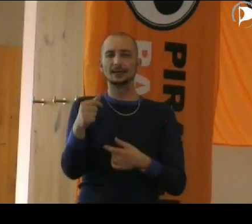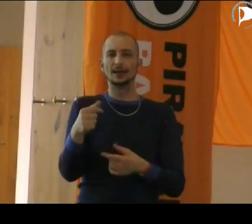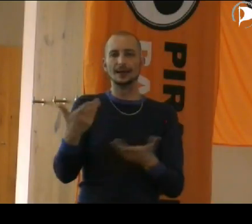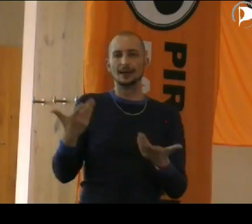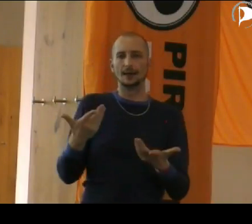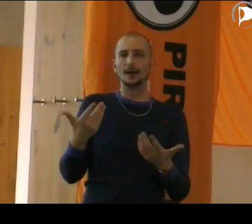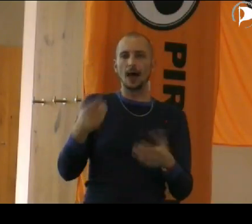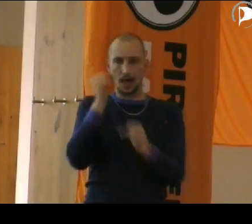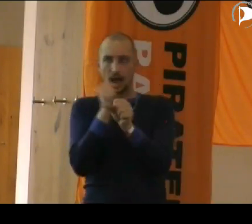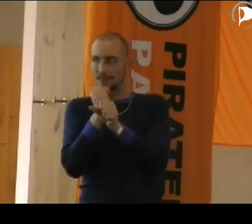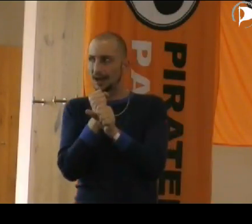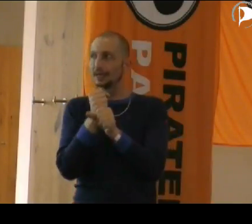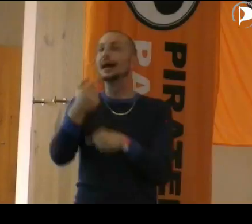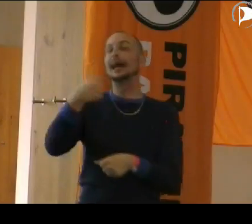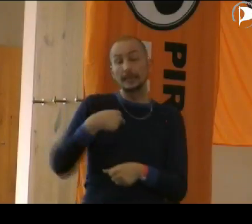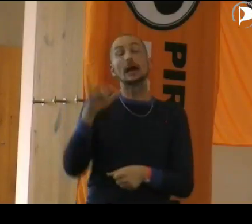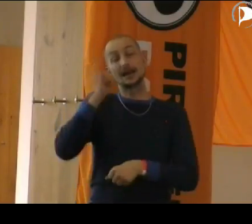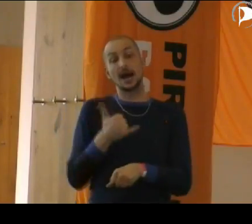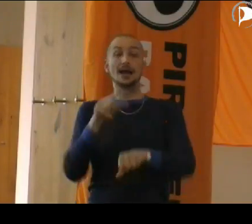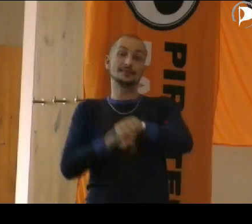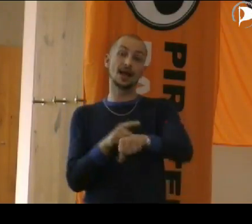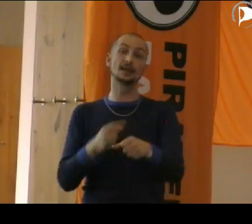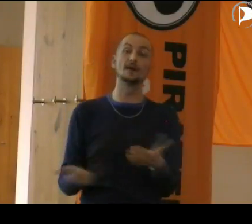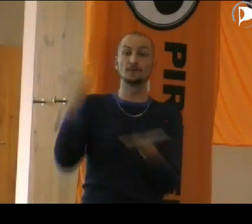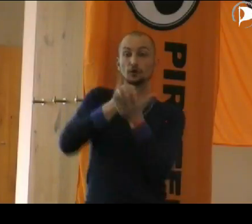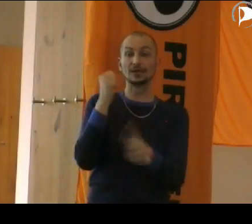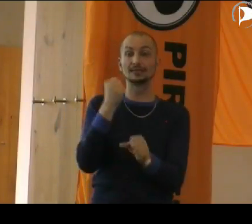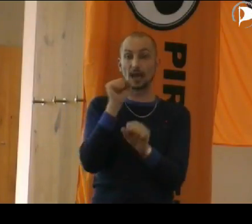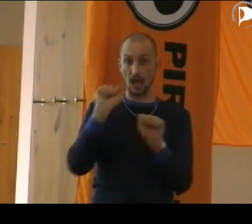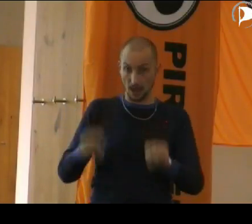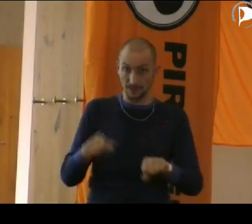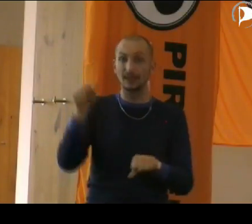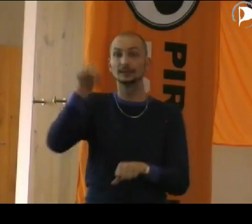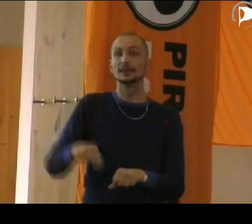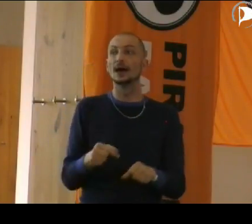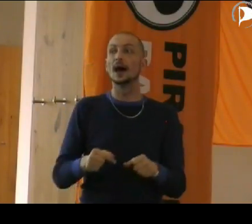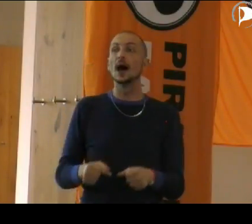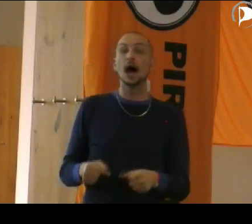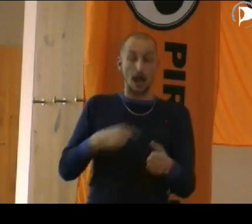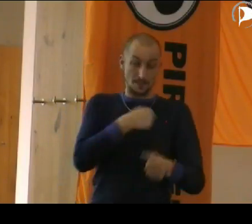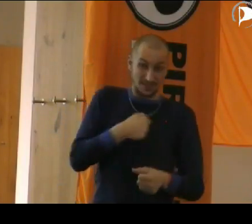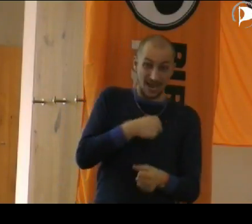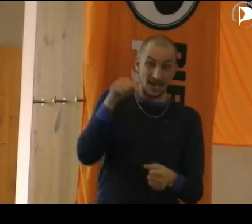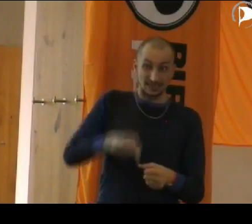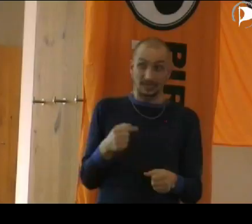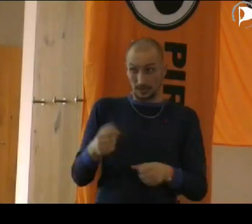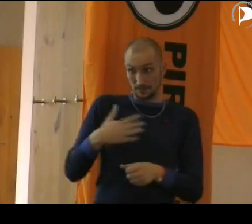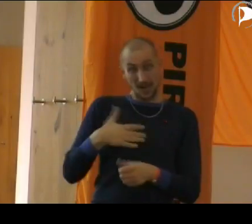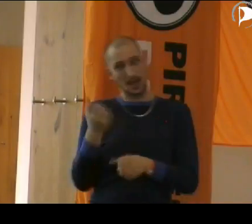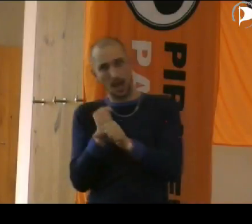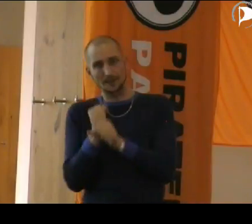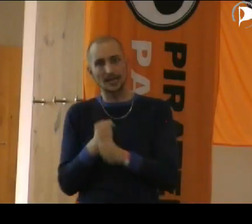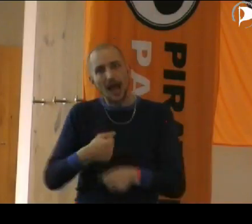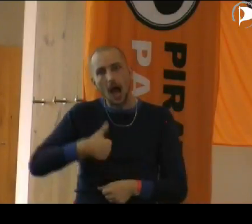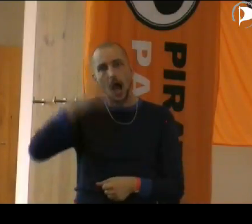ich habe die zeit für ein vorstandsamt mit meiner arbeit an die partei meine höchste priorität und zudem